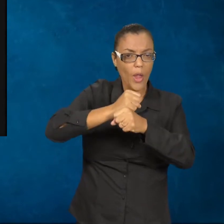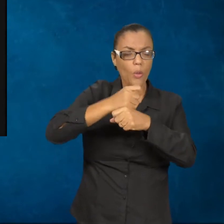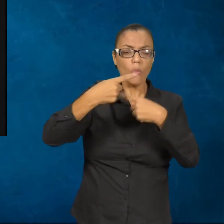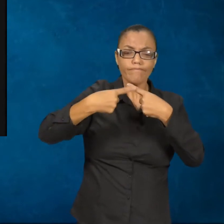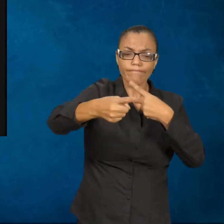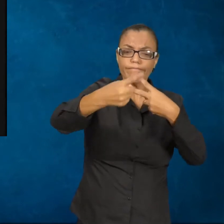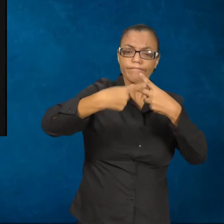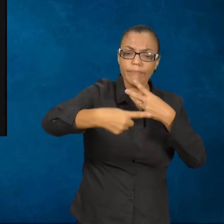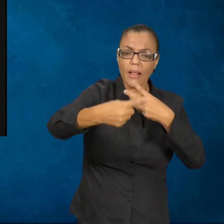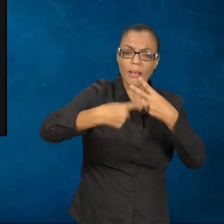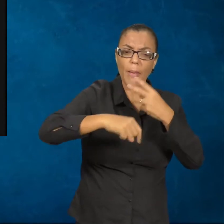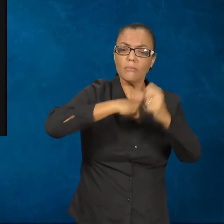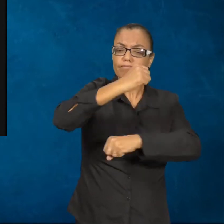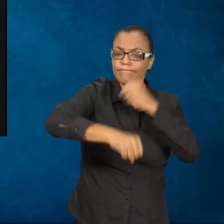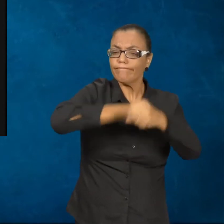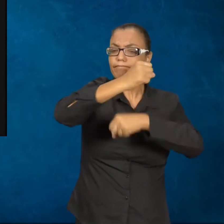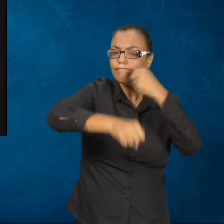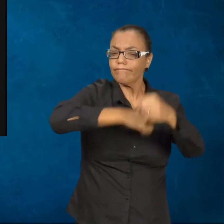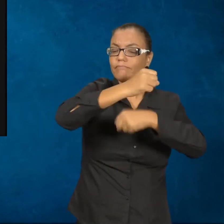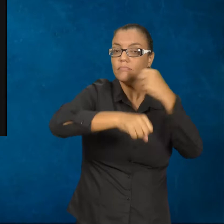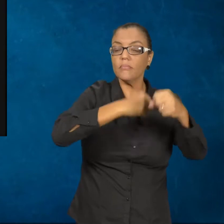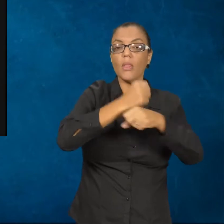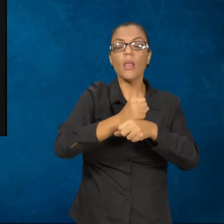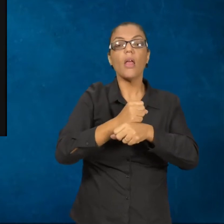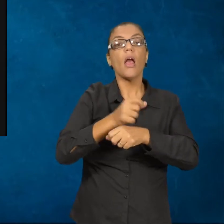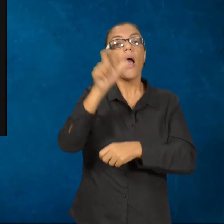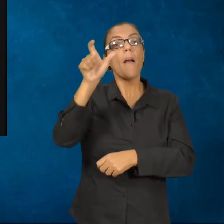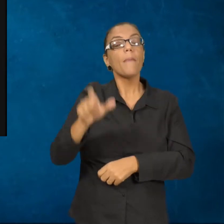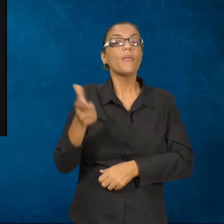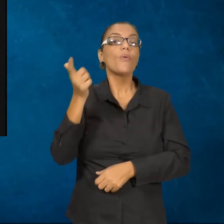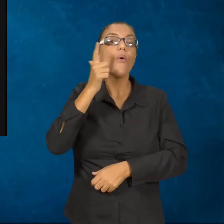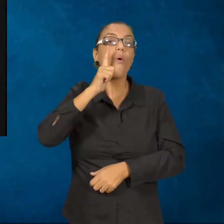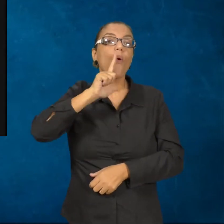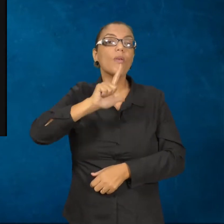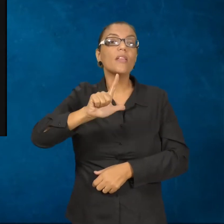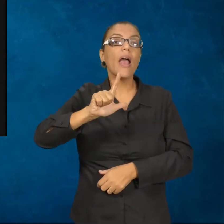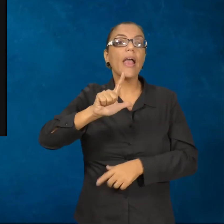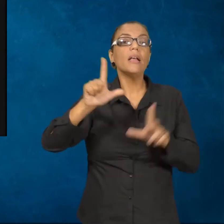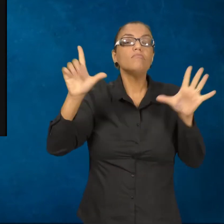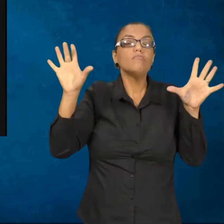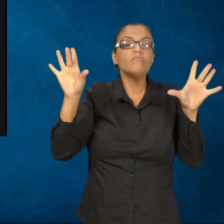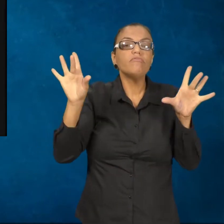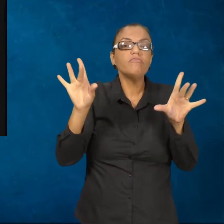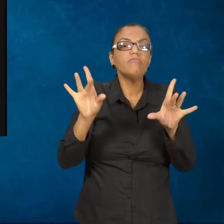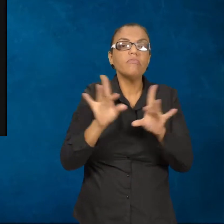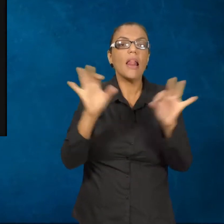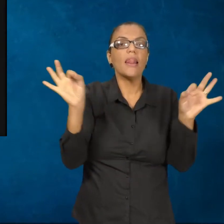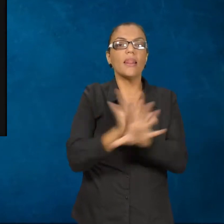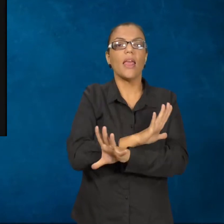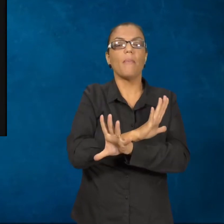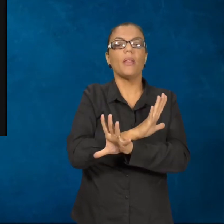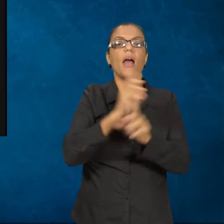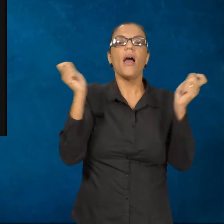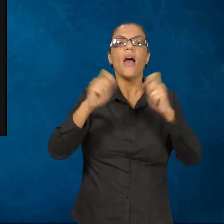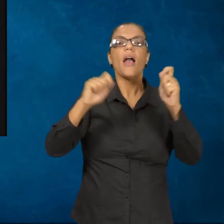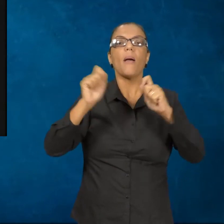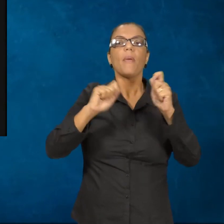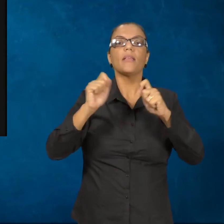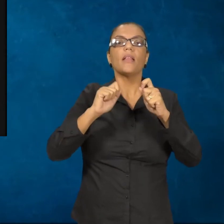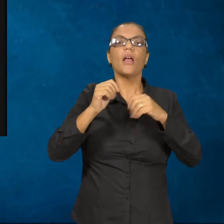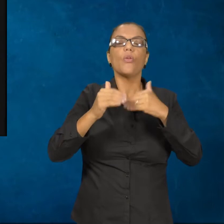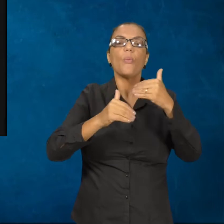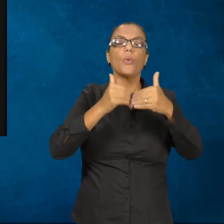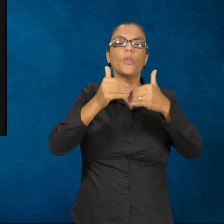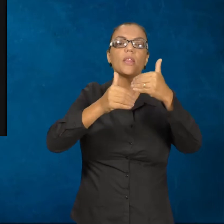sua vida, a pessoa consegue esgotar a capacidade de armazenamento e processamento de seu córtex